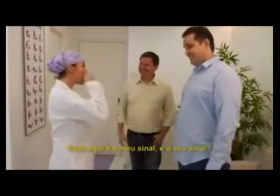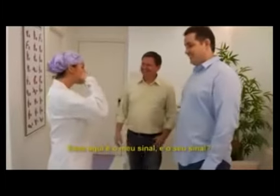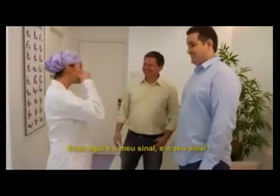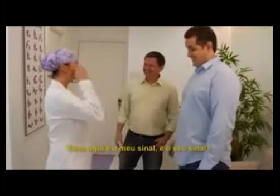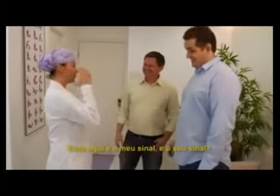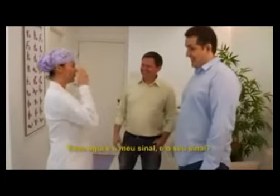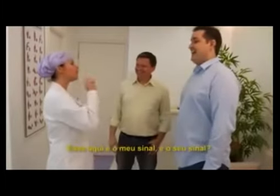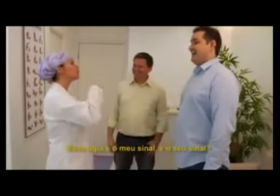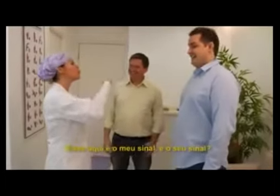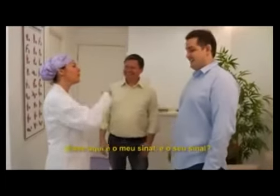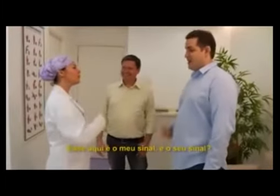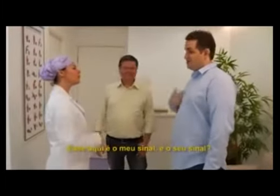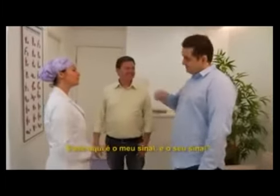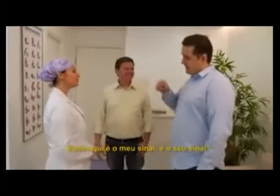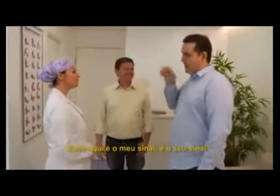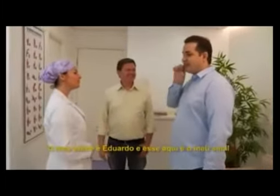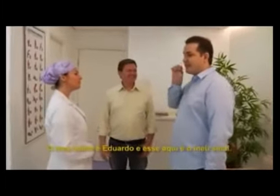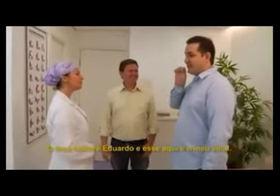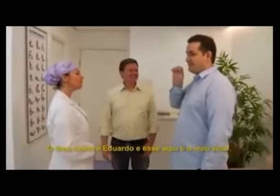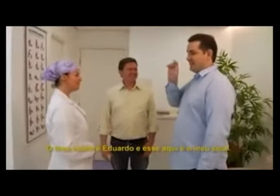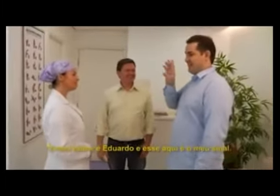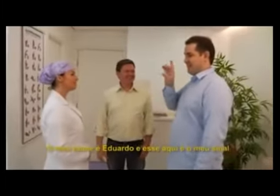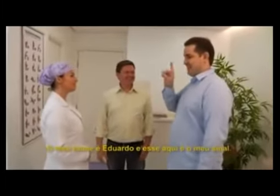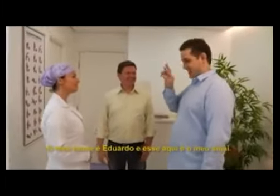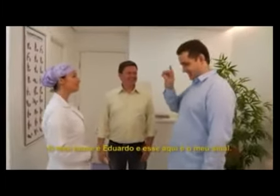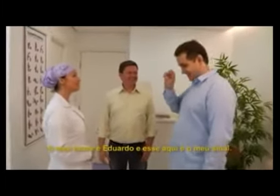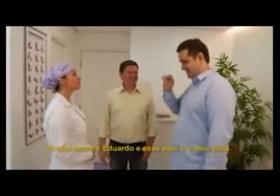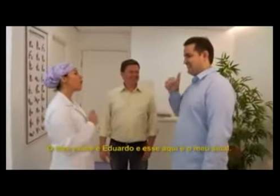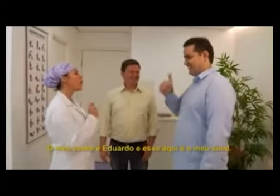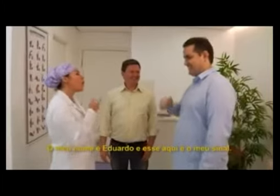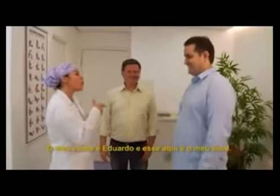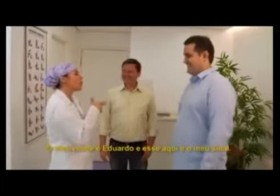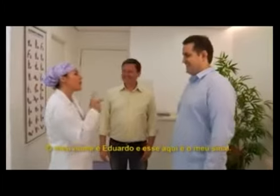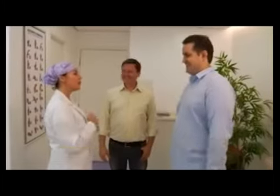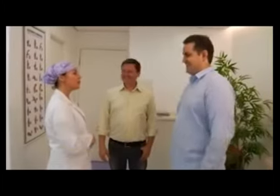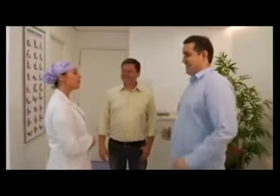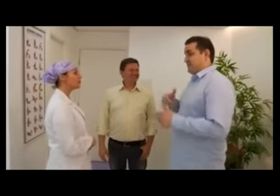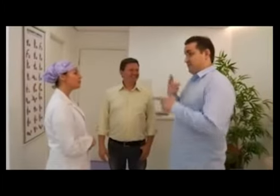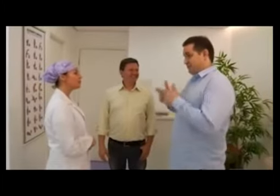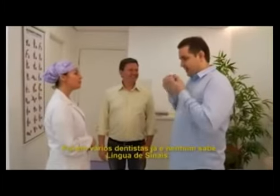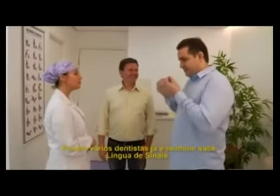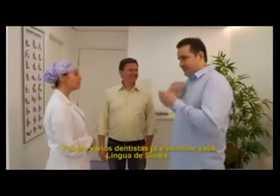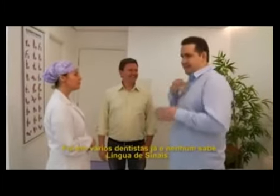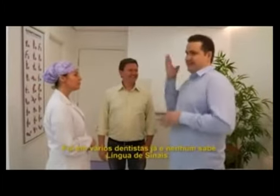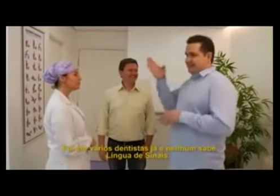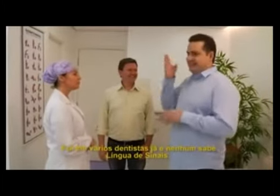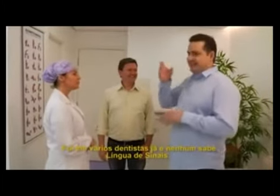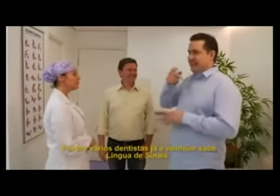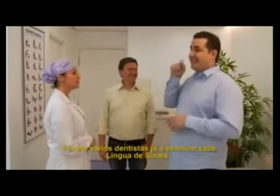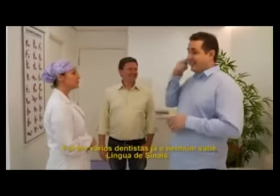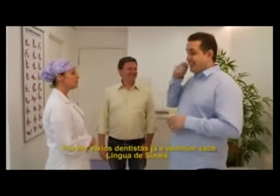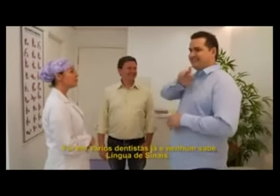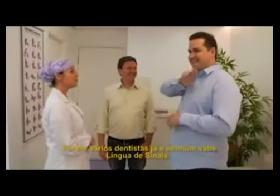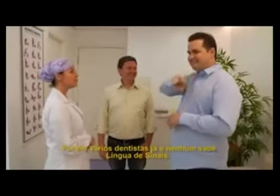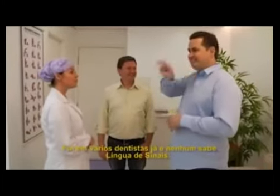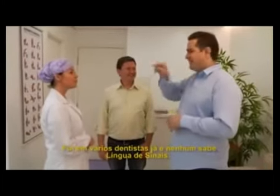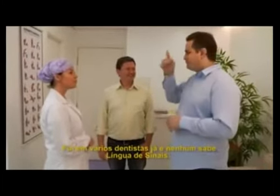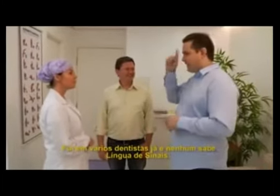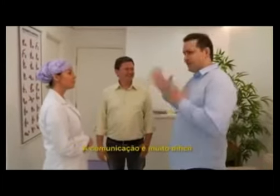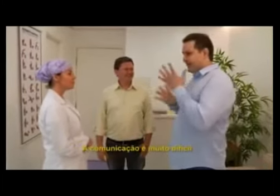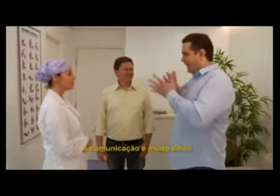Esse aqui é o meu sinal, ó. E o seu sinal? Meu nome é Eduardo e este aqui é o meu sinal. Fui em vários dentistas já e